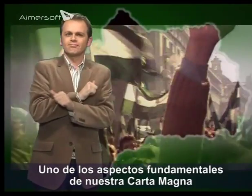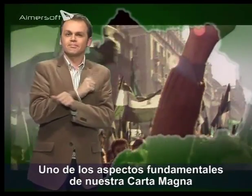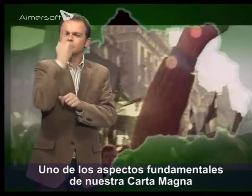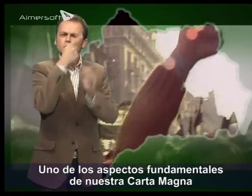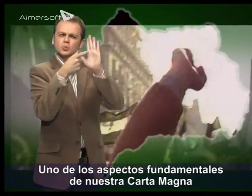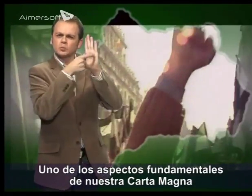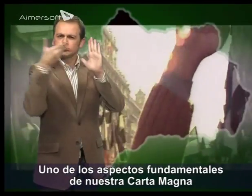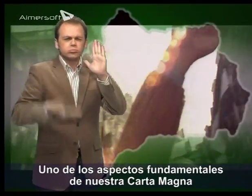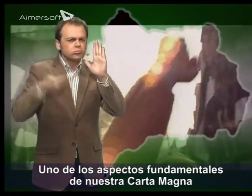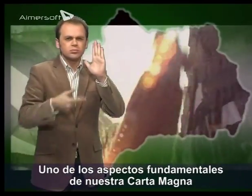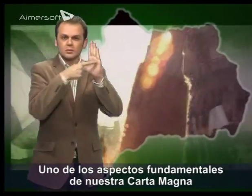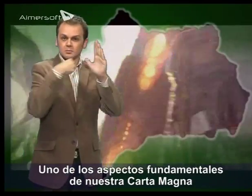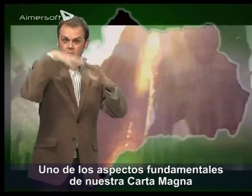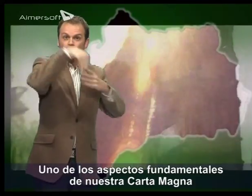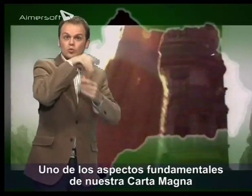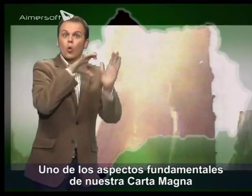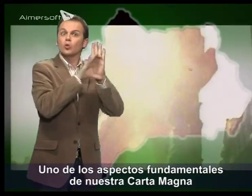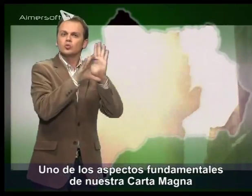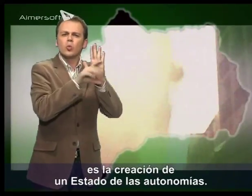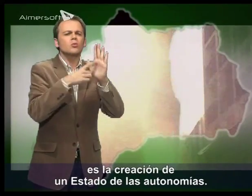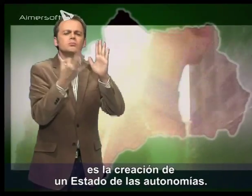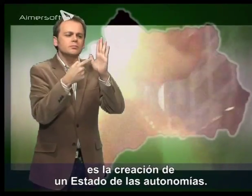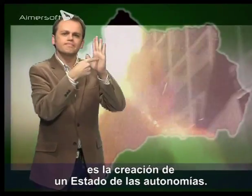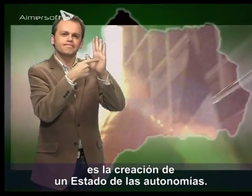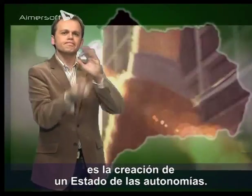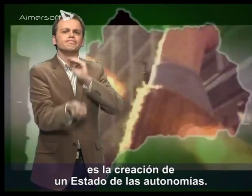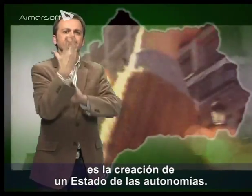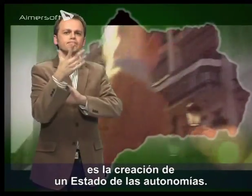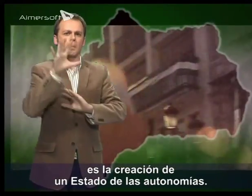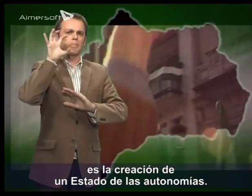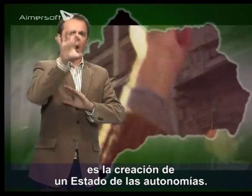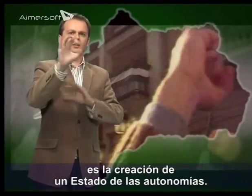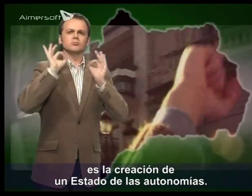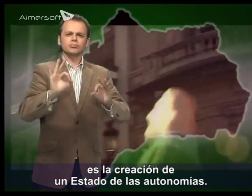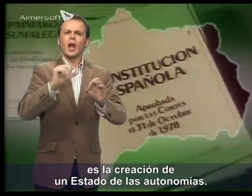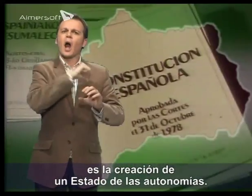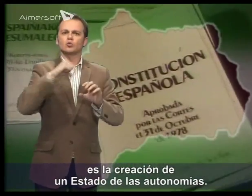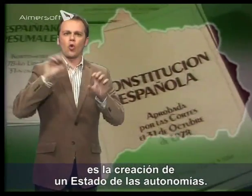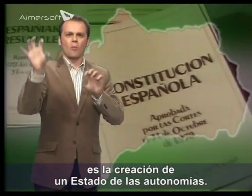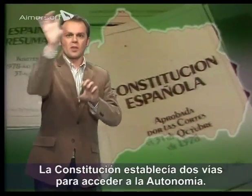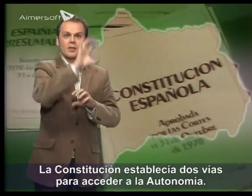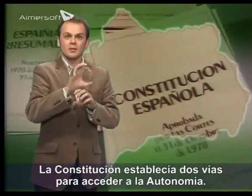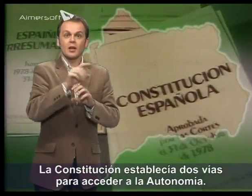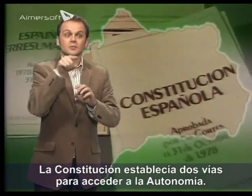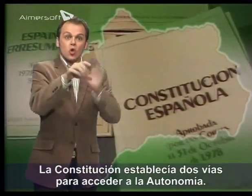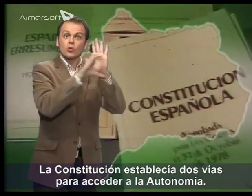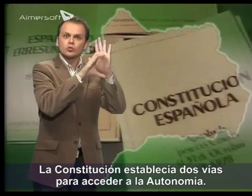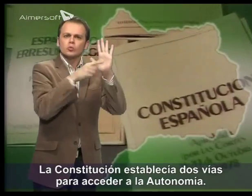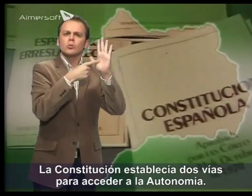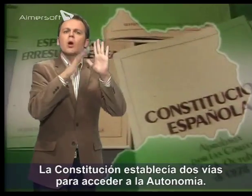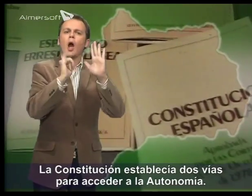aspectos fundamentales de nuestra Carta Magna es la creación de un Estado de las autonomías. La